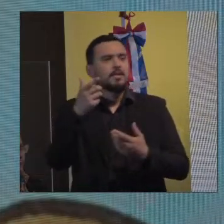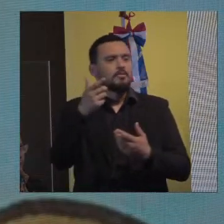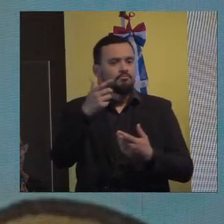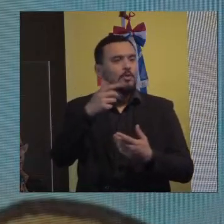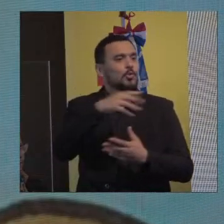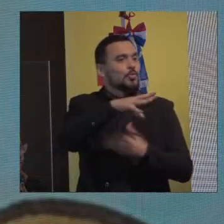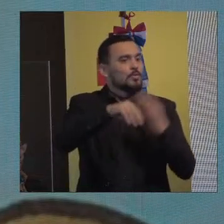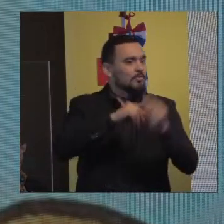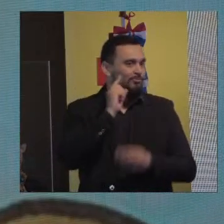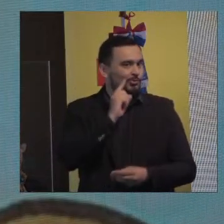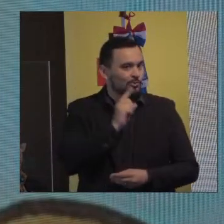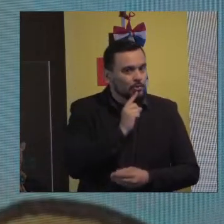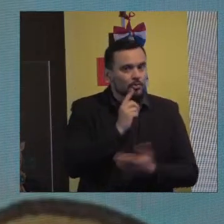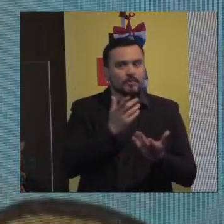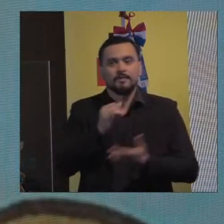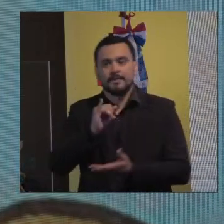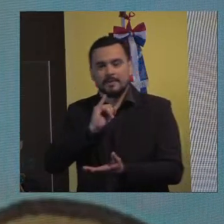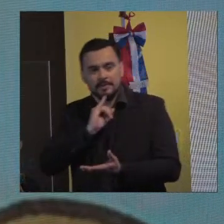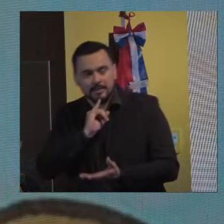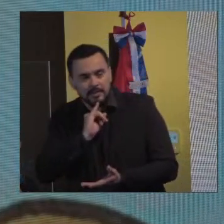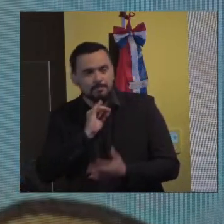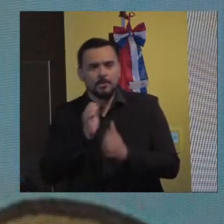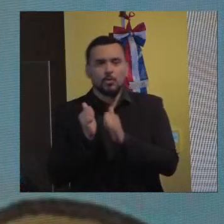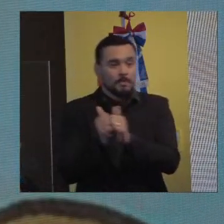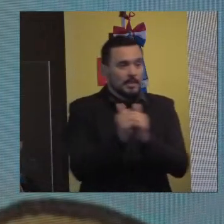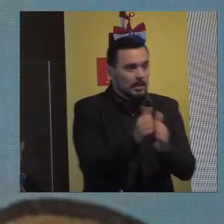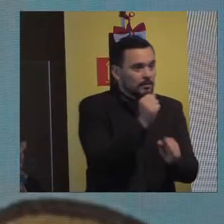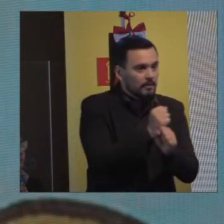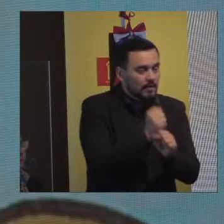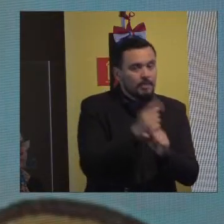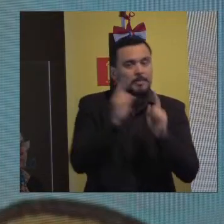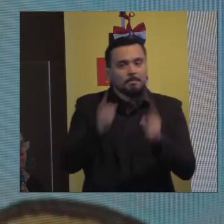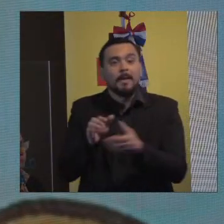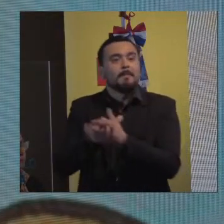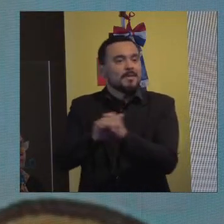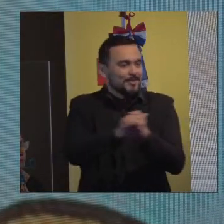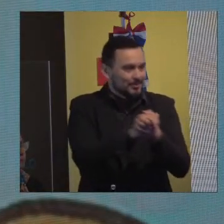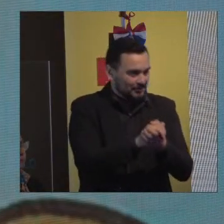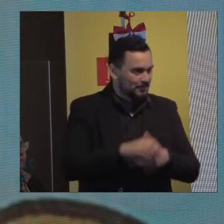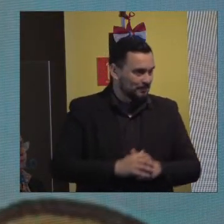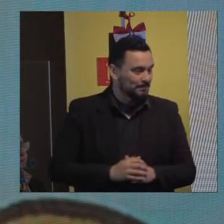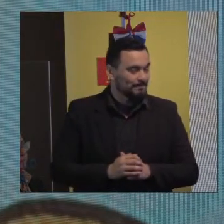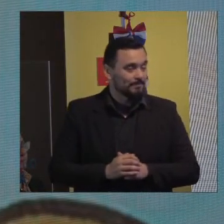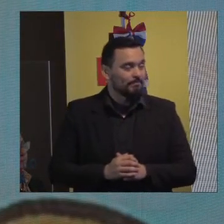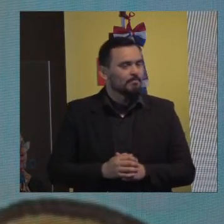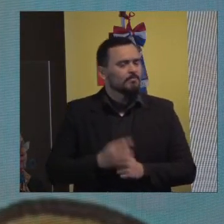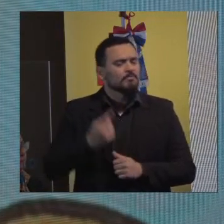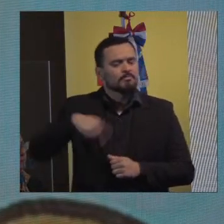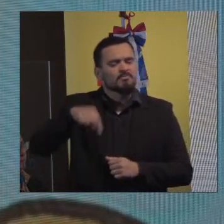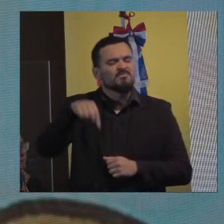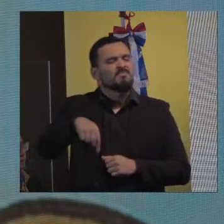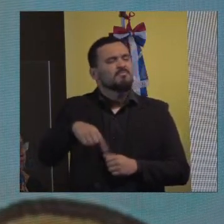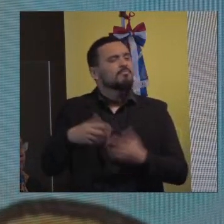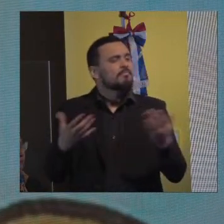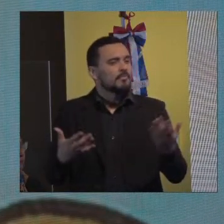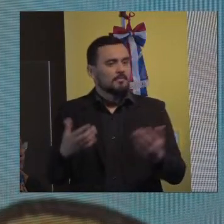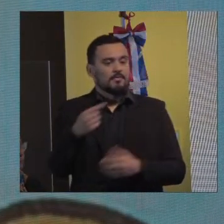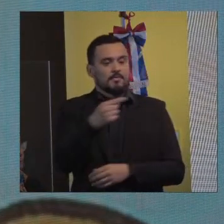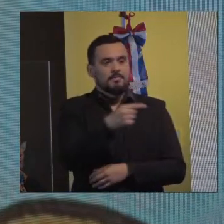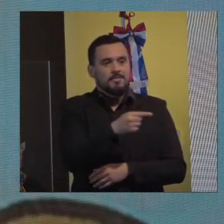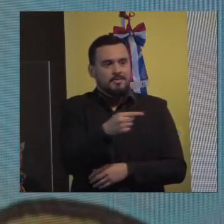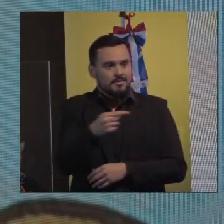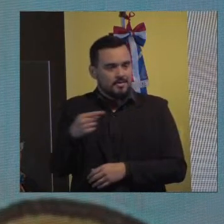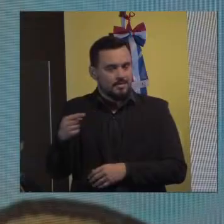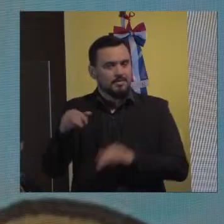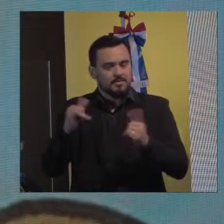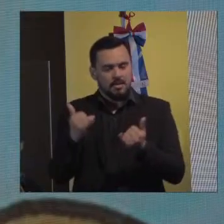comunidad sorda, intérpretes, compañeros y amigos presentes. Estamos en la semana en que hemos